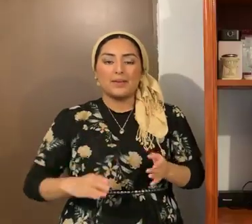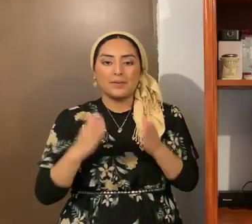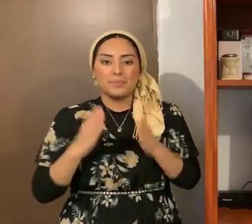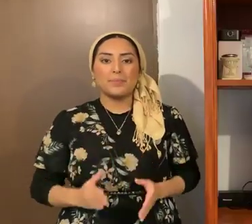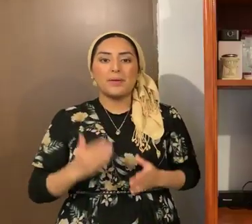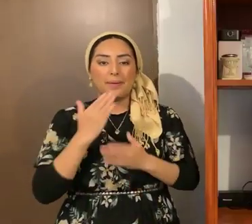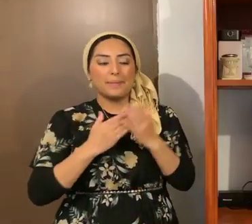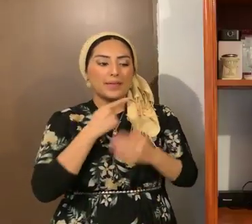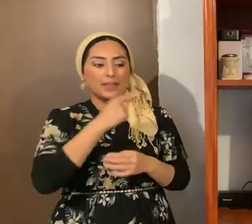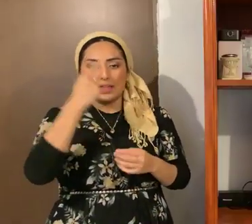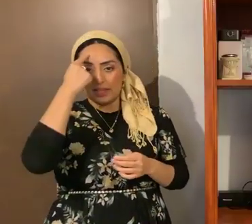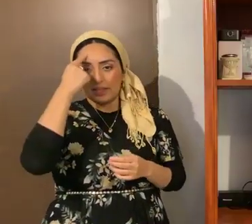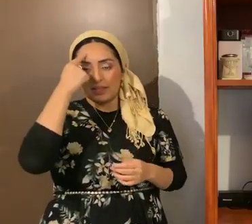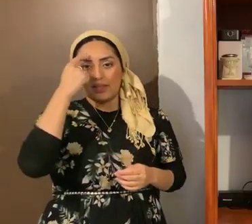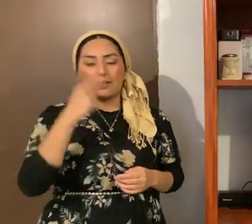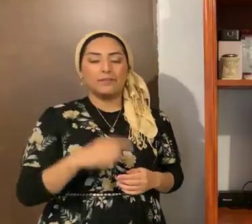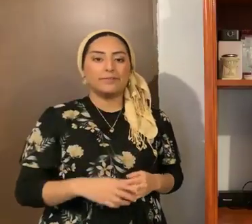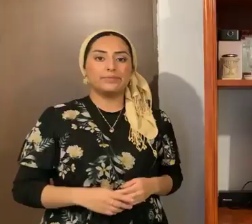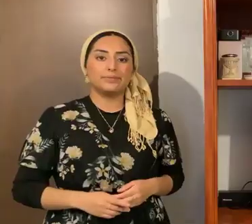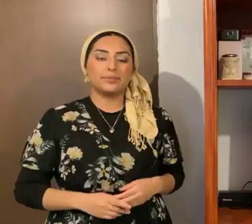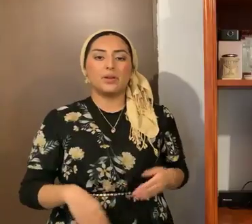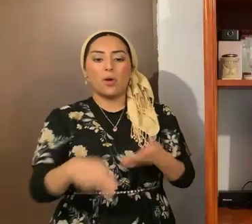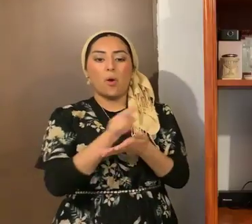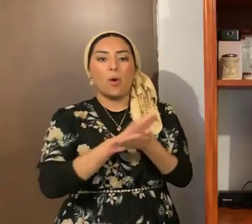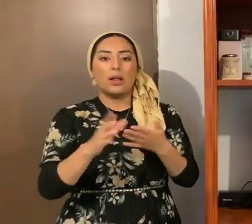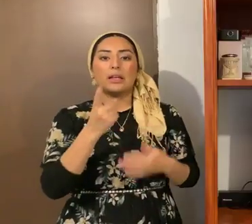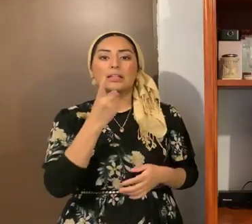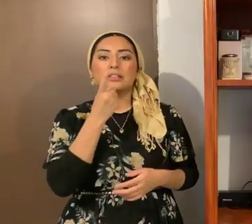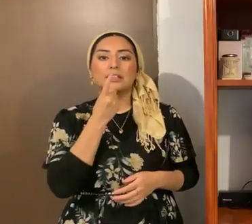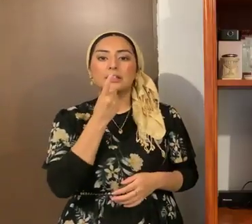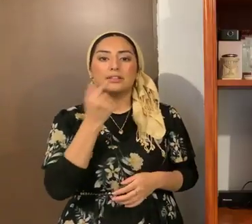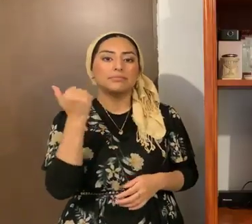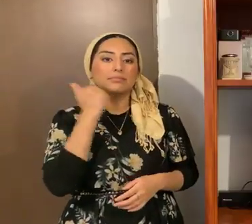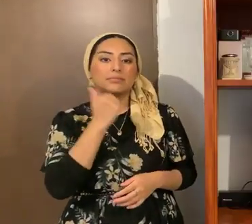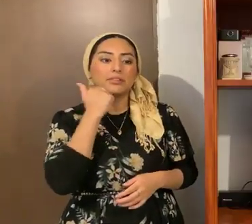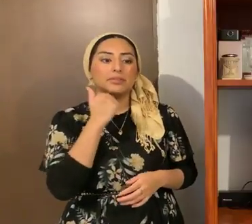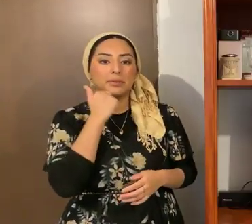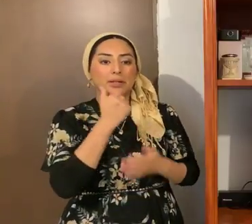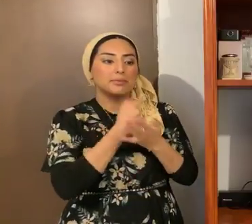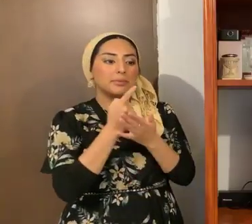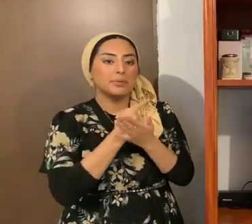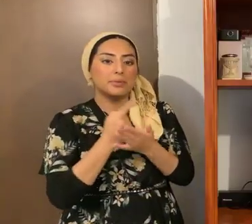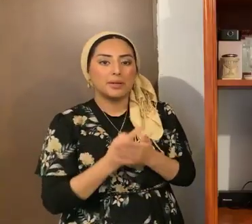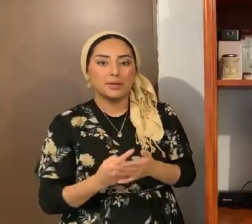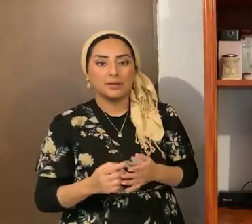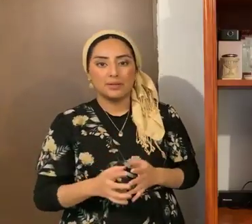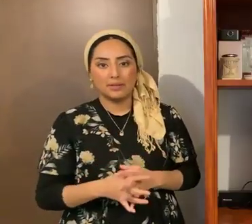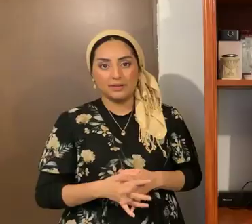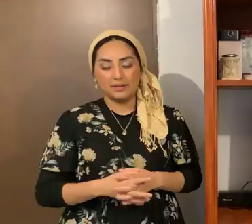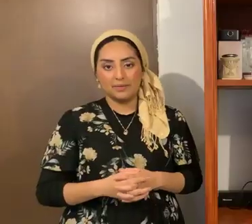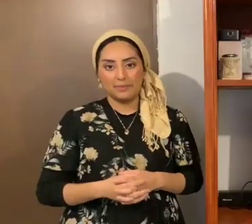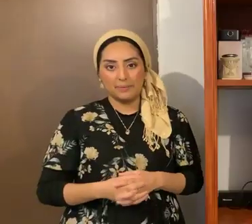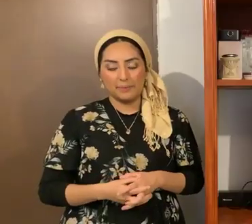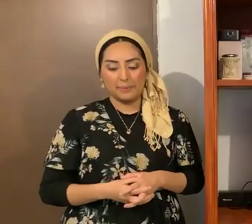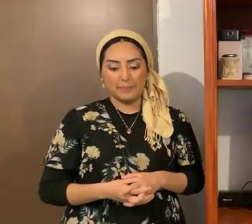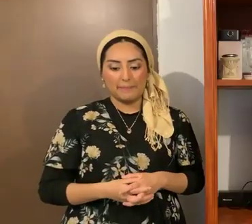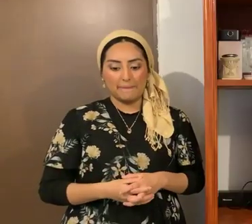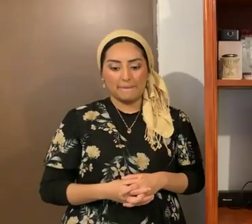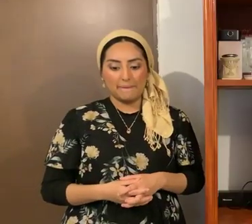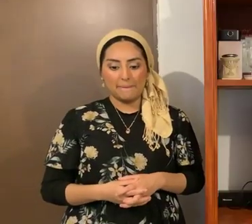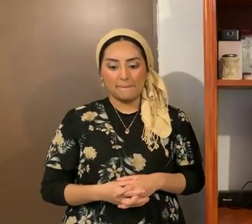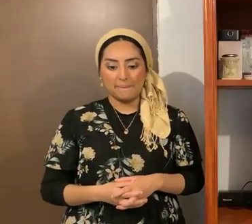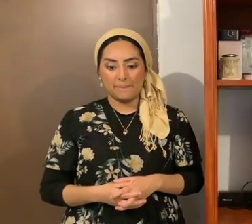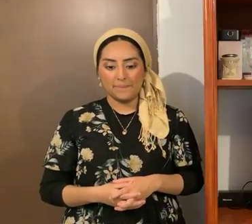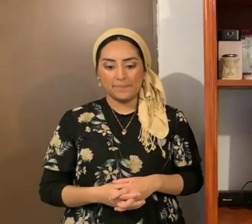evangélico de domingo, de Santa Cena a las 7 de la mañana, bien recataditos, y el culto a las 11 de la mañana